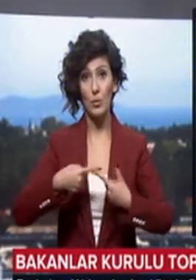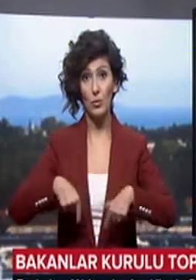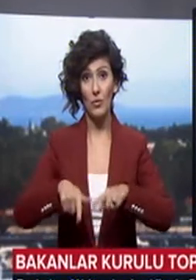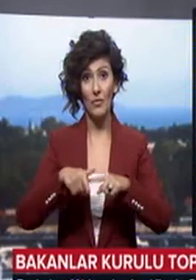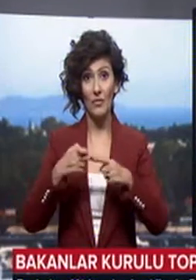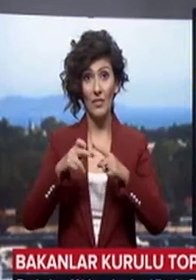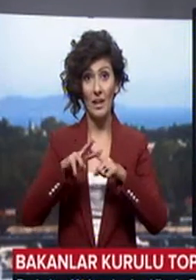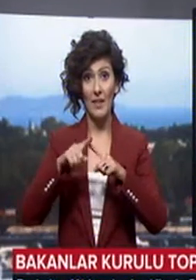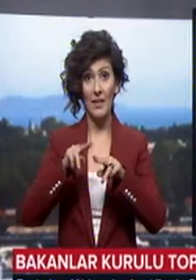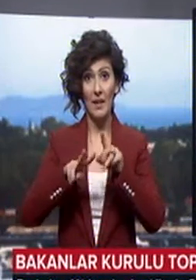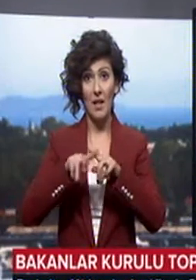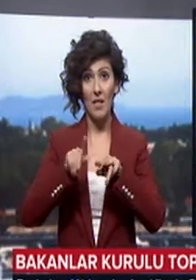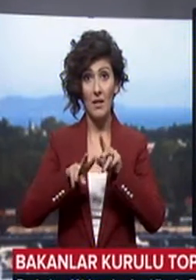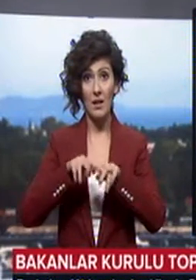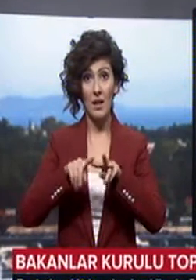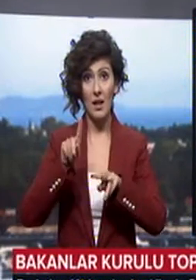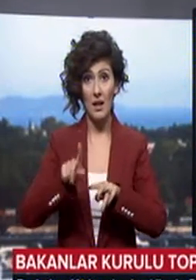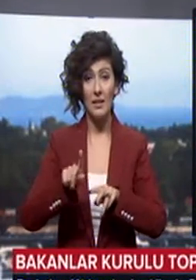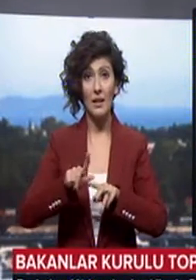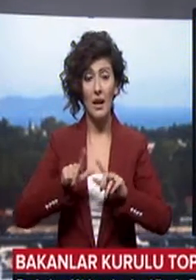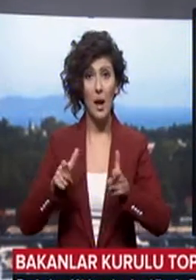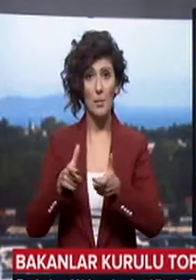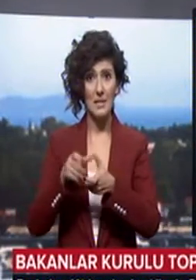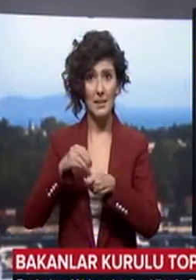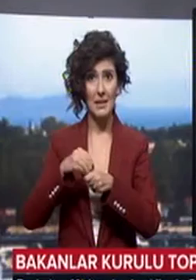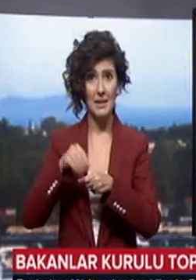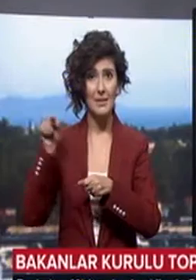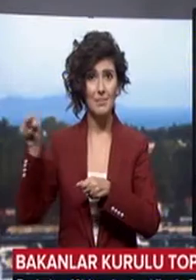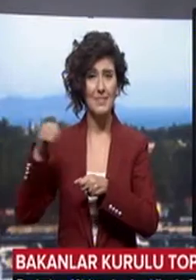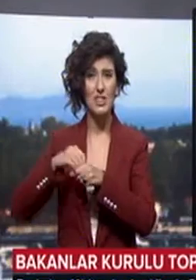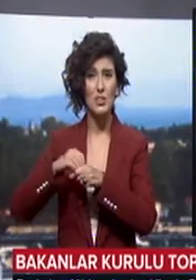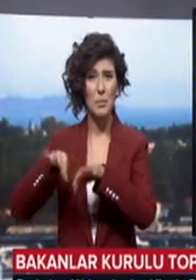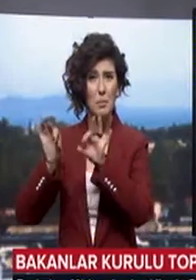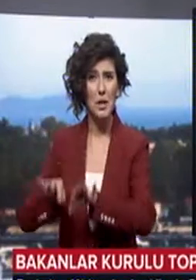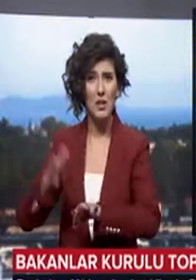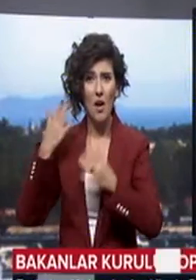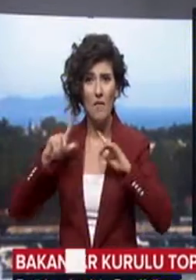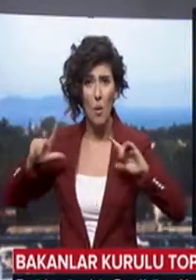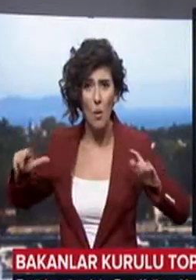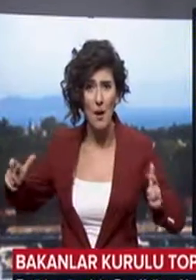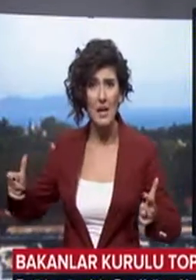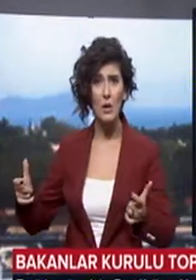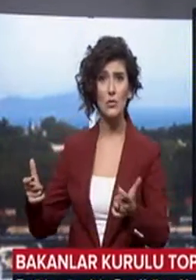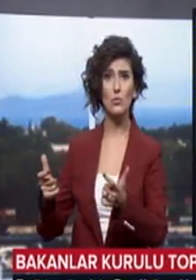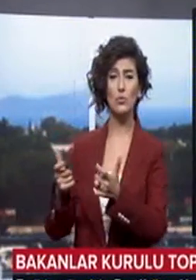Kalkanı kapsamında El Baba yönelik başlatılan hava harekatı ve operasyonun seyri ele alınıyor. Terörle